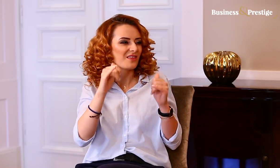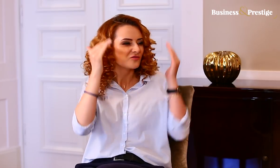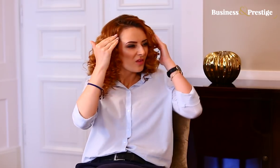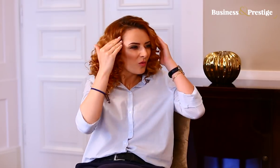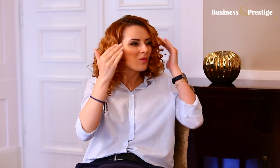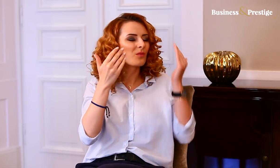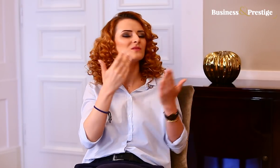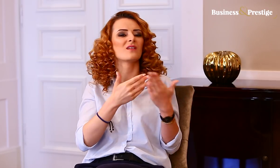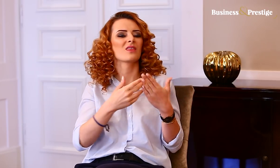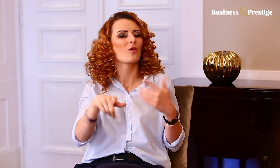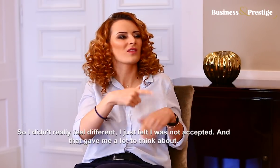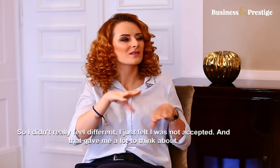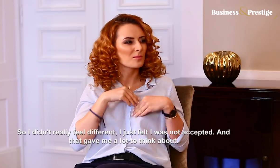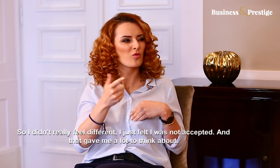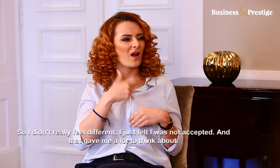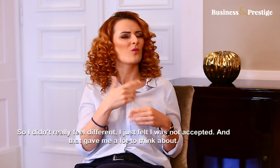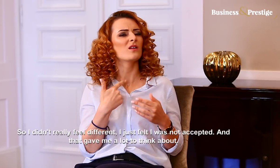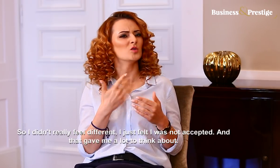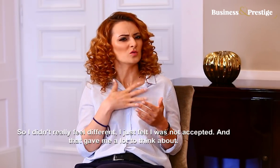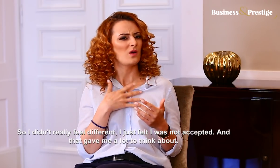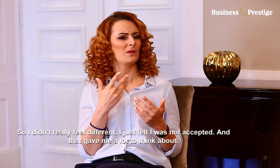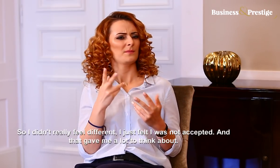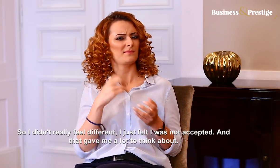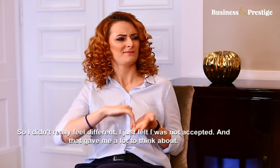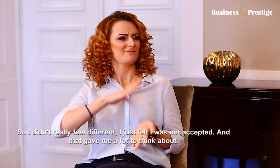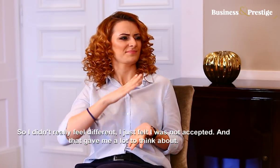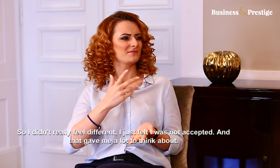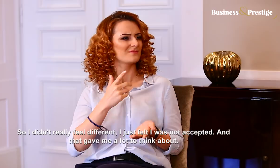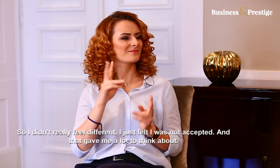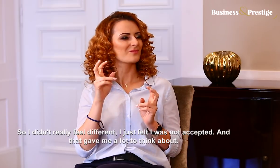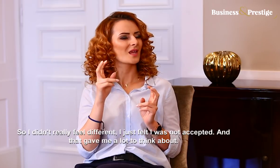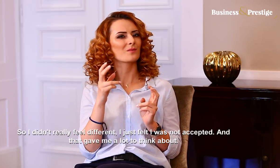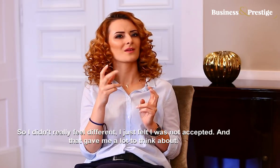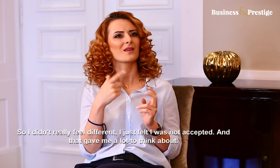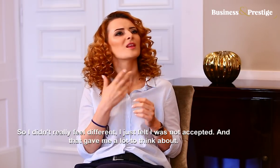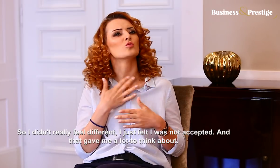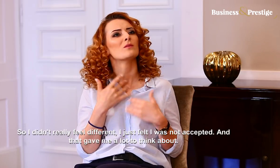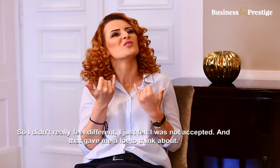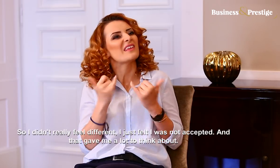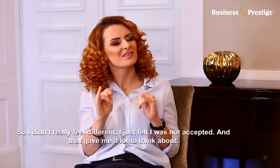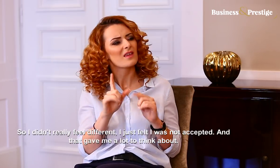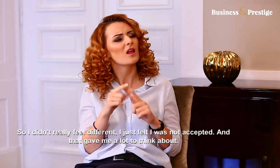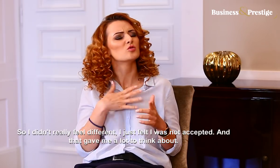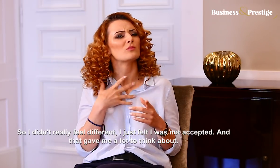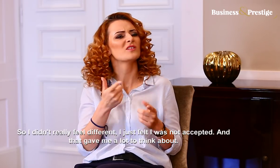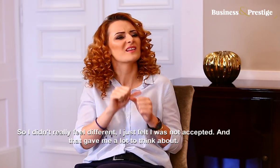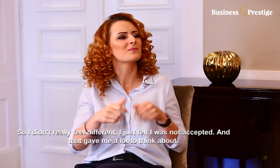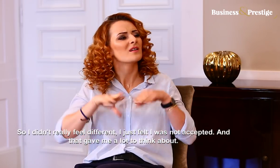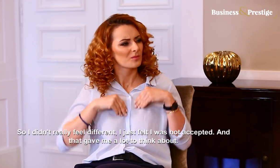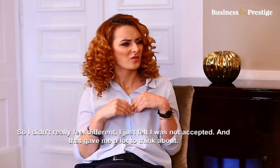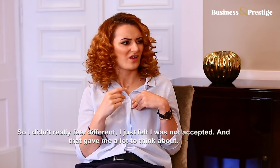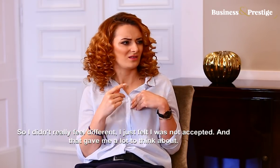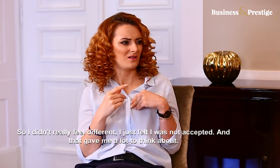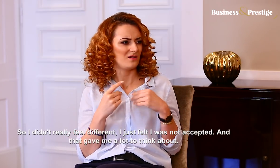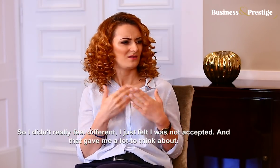słyszące, to wiem też oczywiście, że to były inne czasy, inna mentalność i to mnie i wtedy mnie nie akceptowali, więc nie czułam się inna, ale